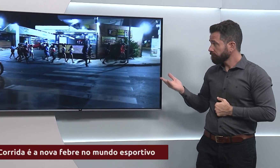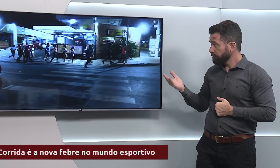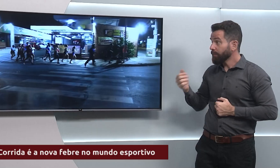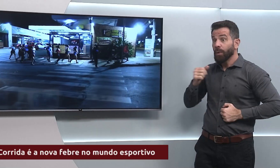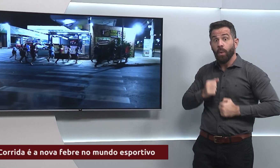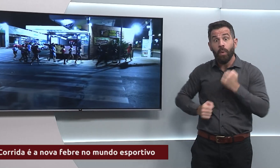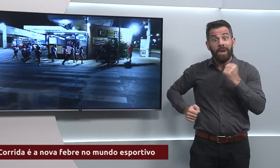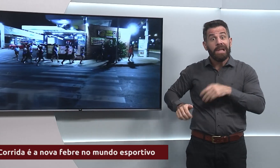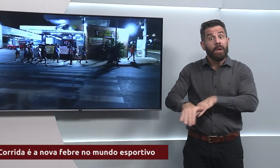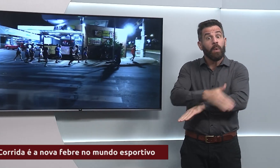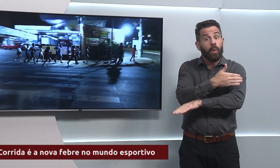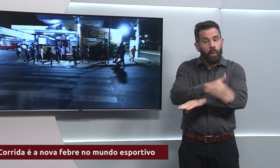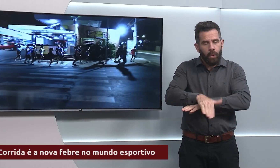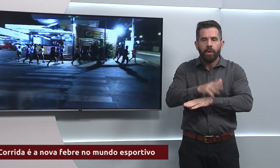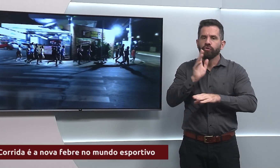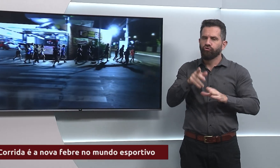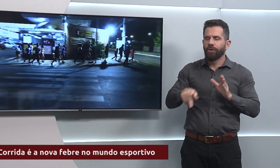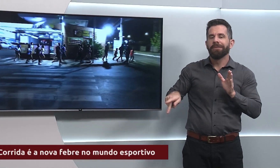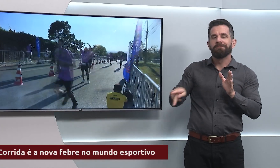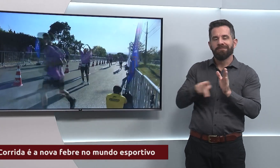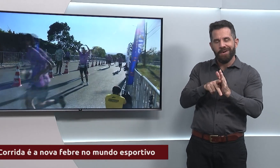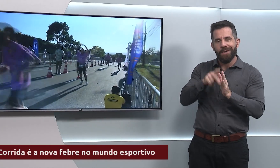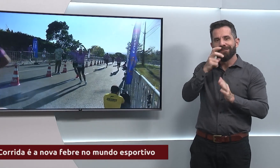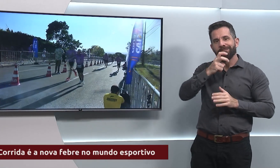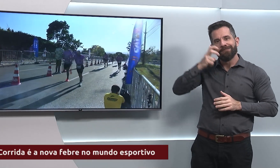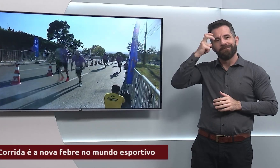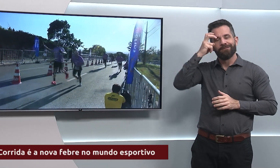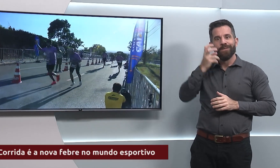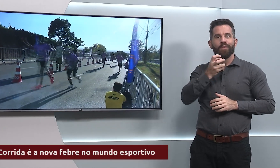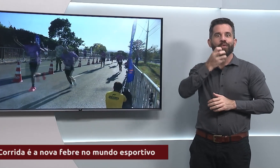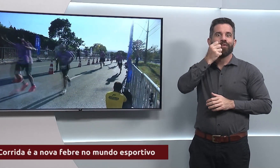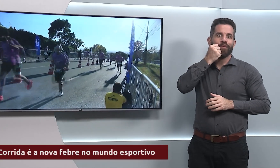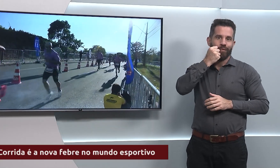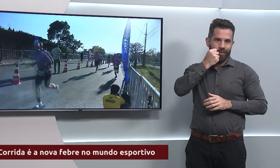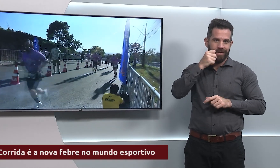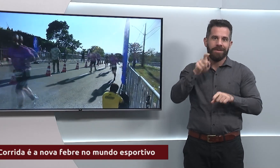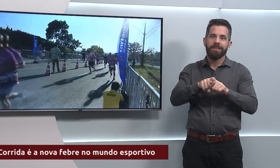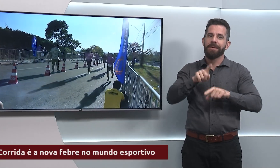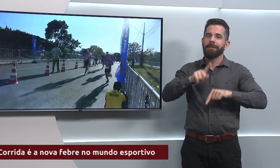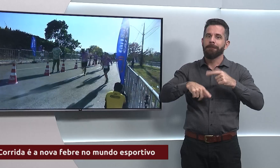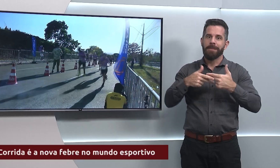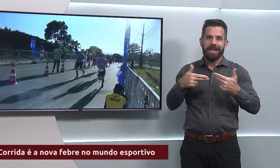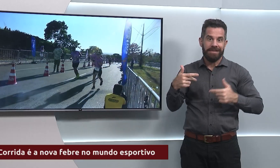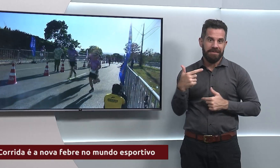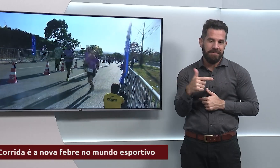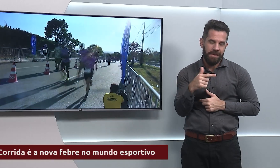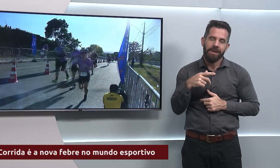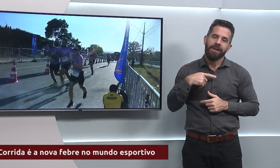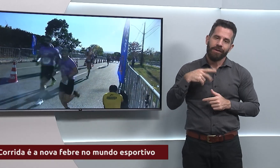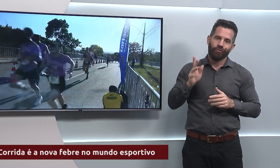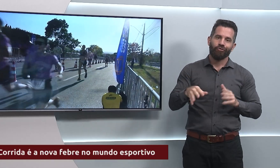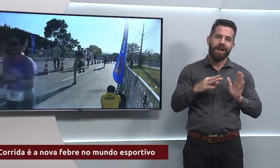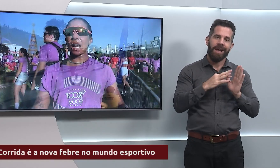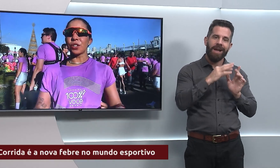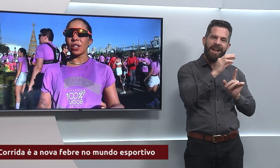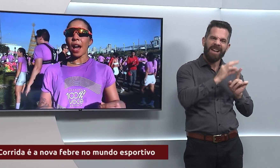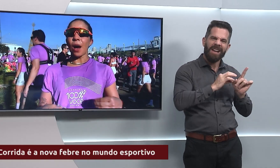como patrimônio cultural e material de Goiânia e ganhou até calendário oficial aqui em Goiás. Ela te dá